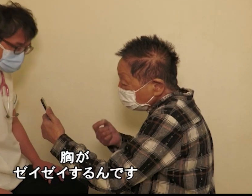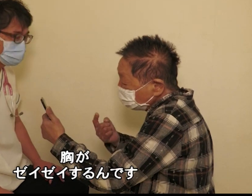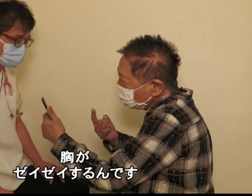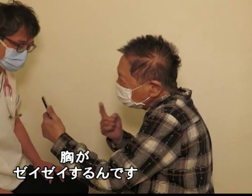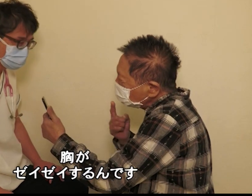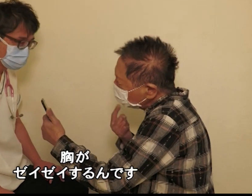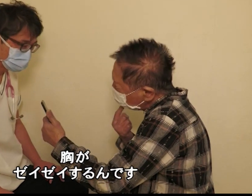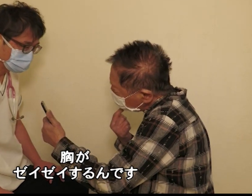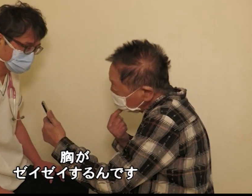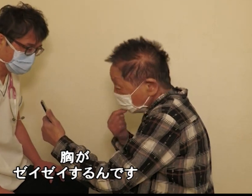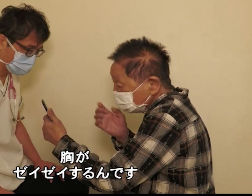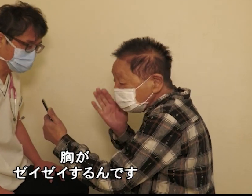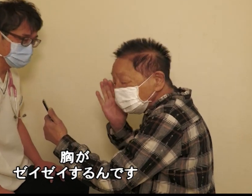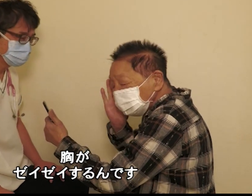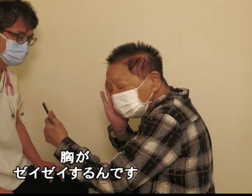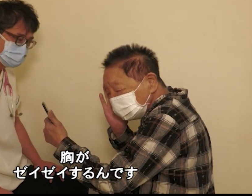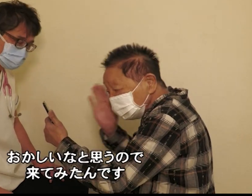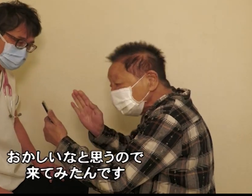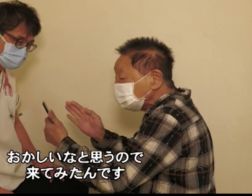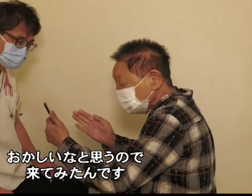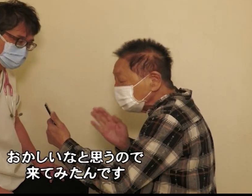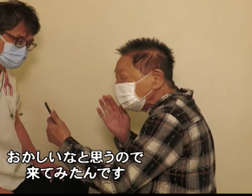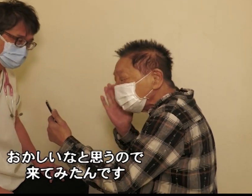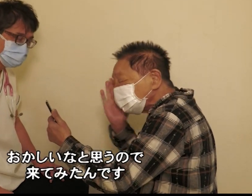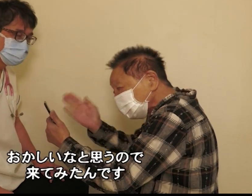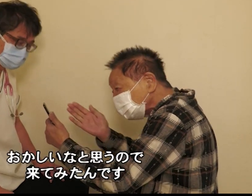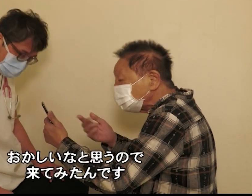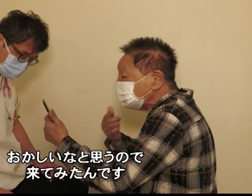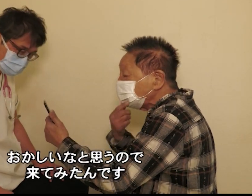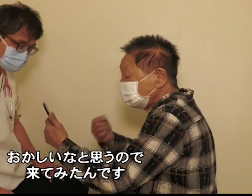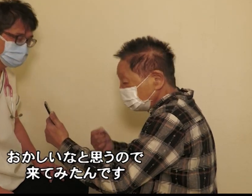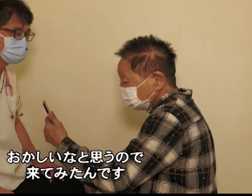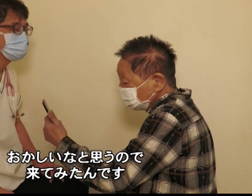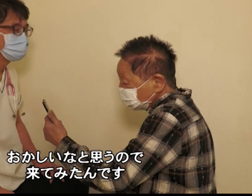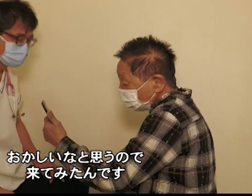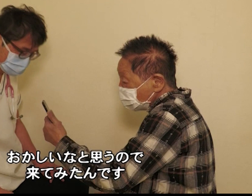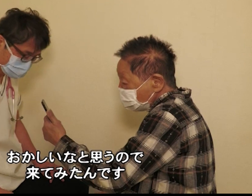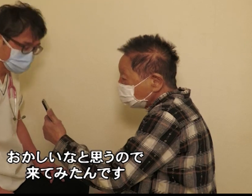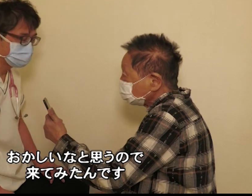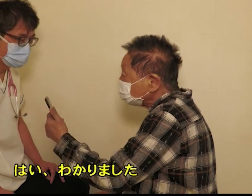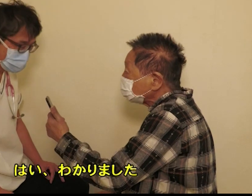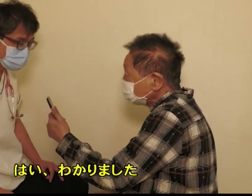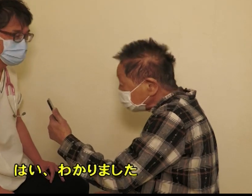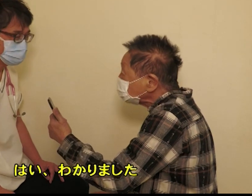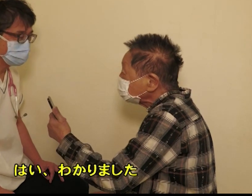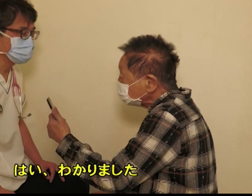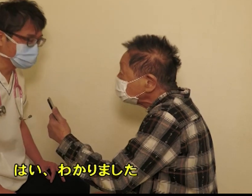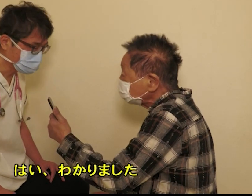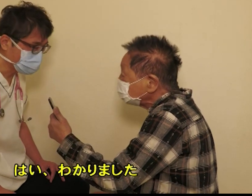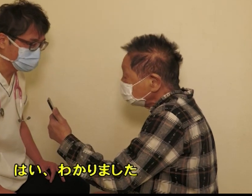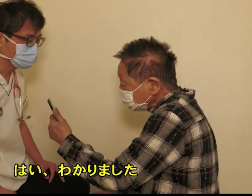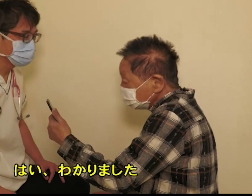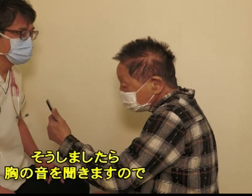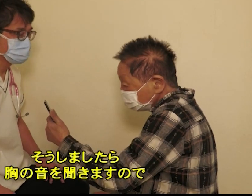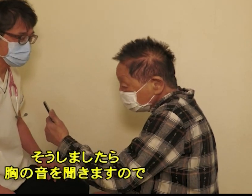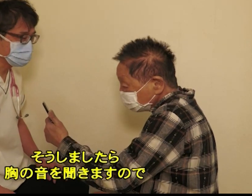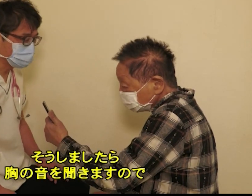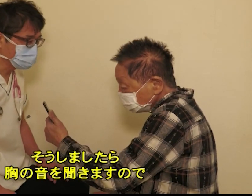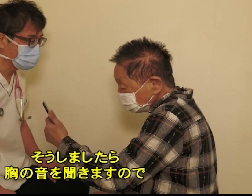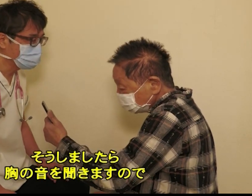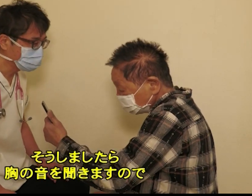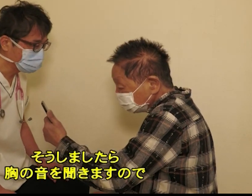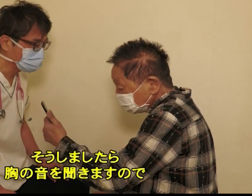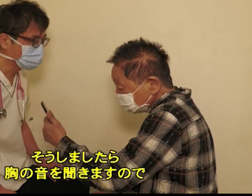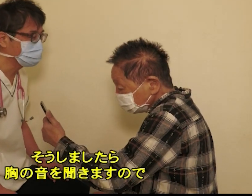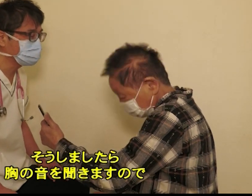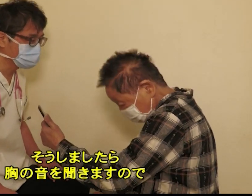。 はい、 おかしいなと思うので来てみたんですけれども。 はい、わかりました。そしたら